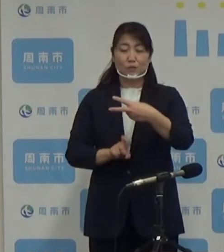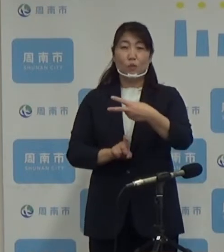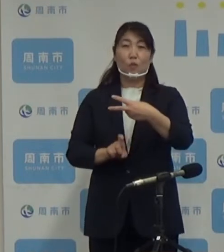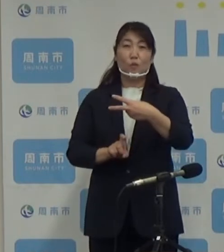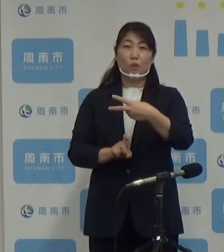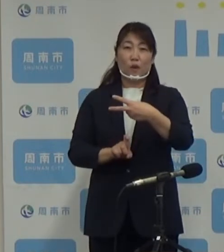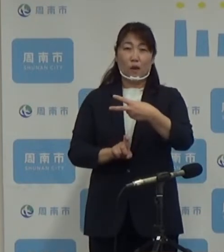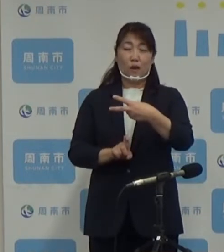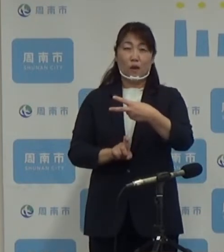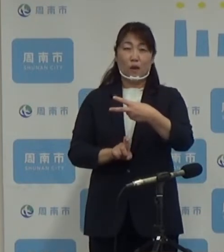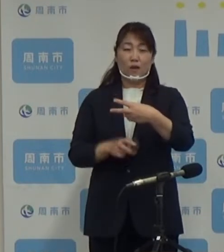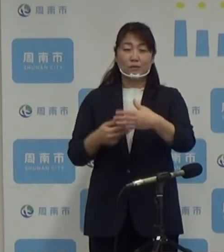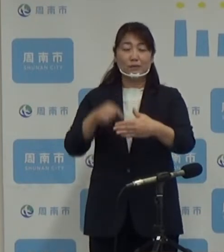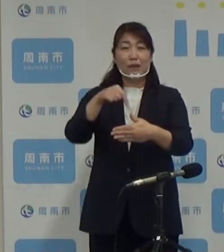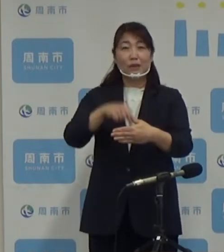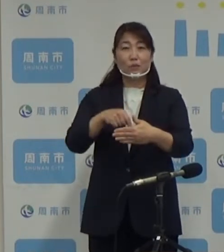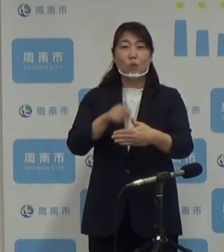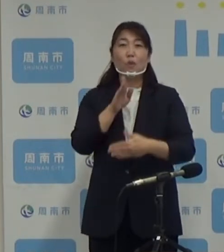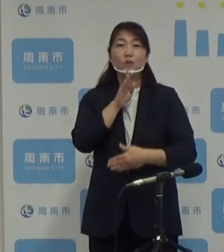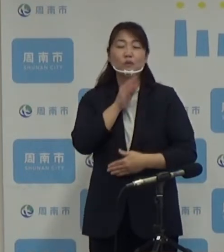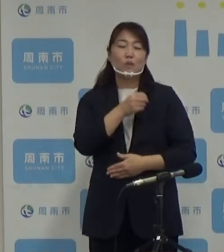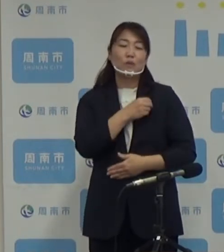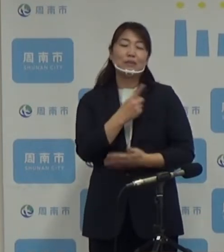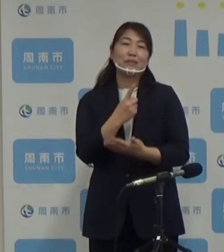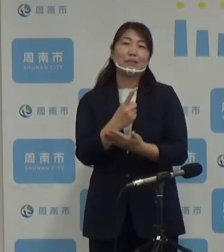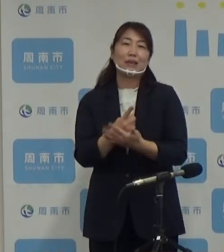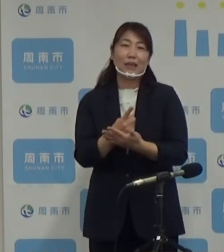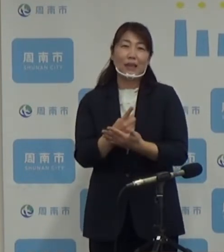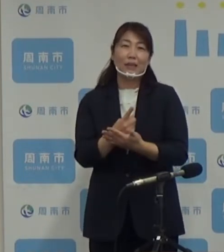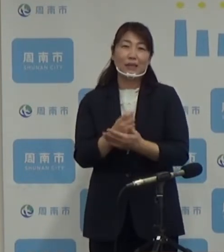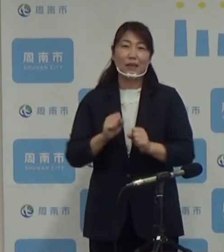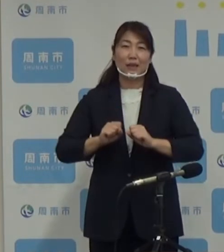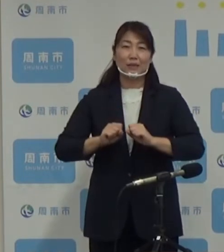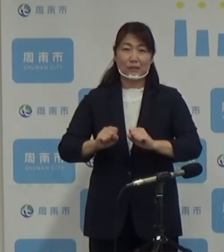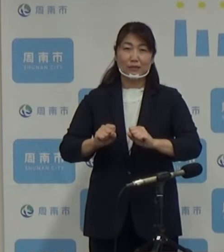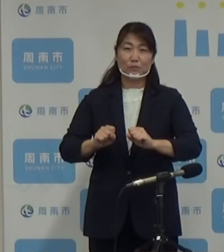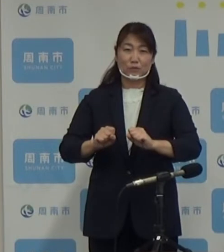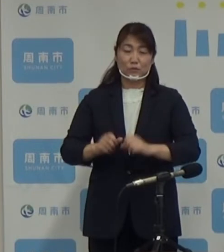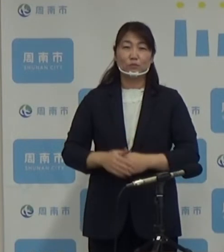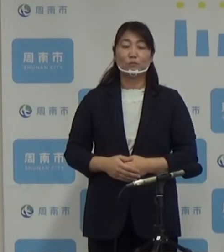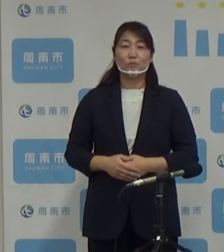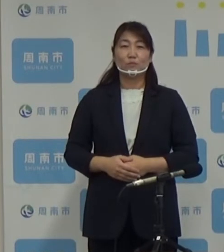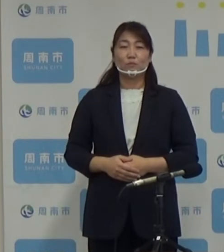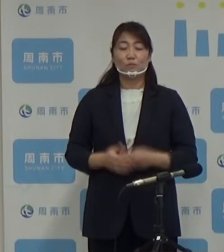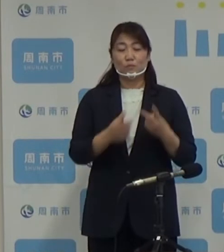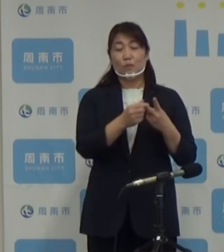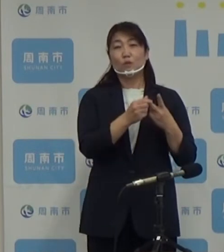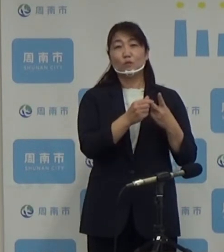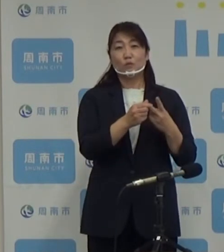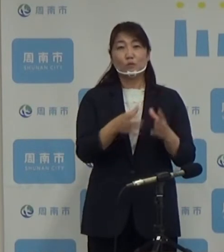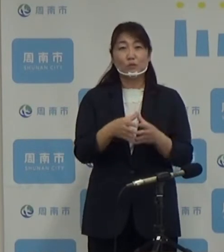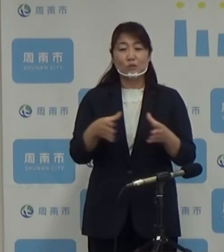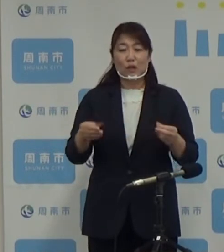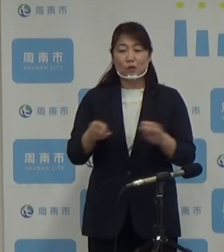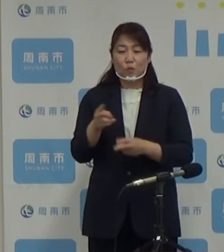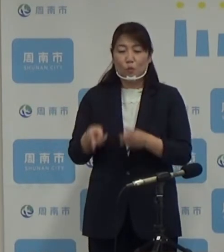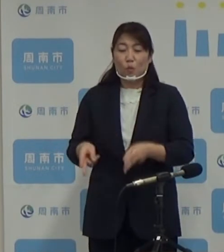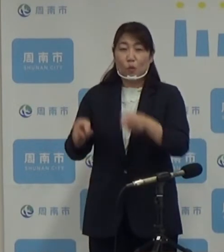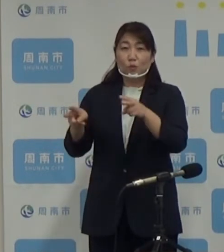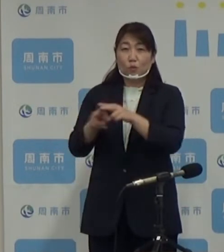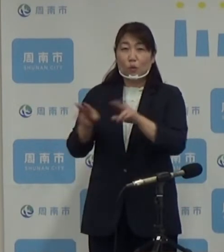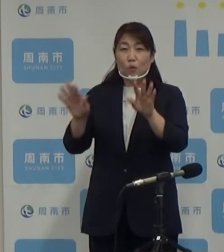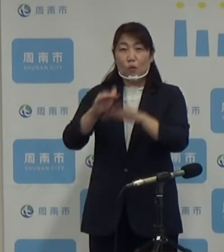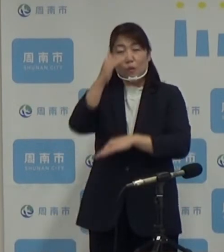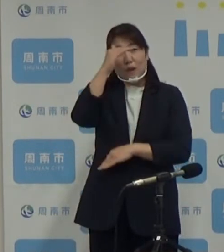日に市内の実行委員会のみで開催いたしますもう一つの全国工場夜景